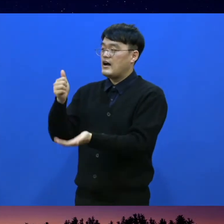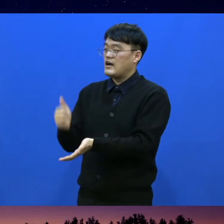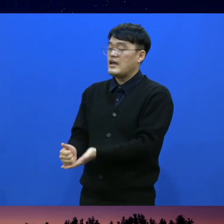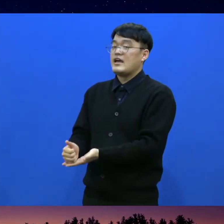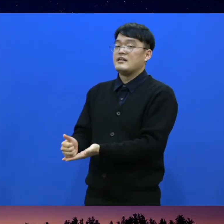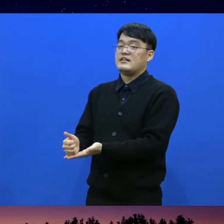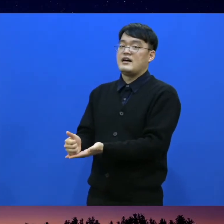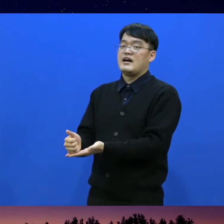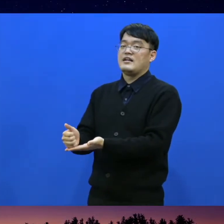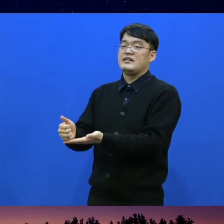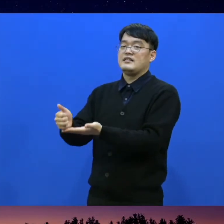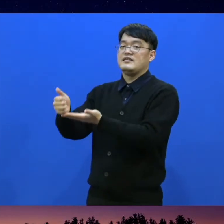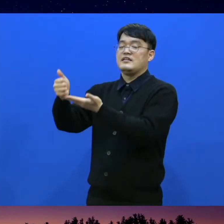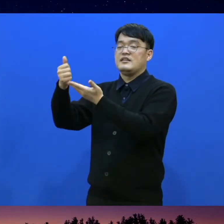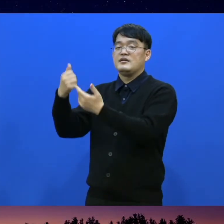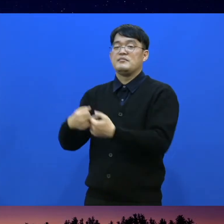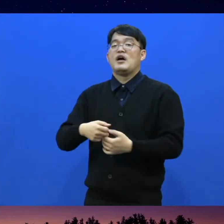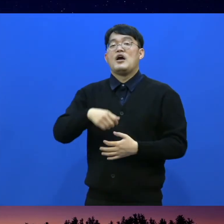하나님.